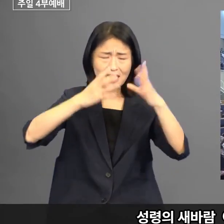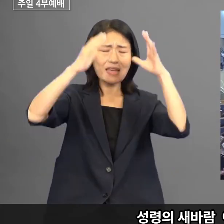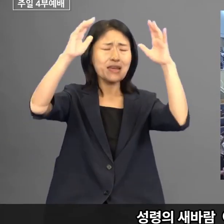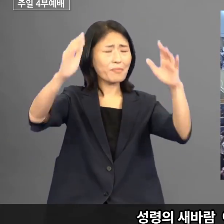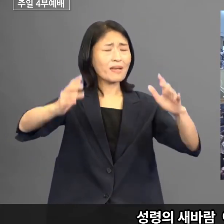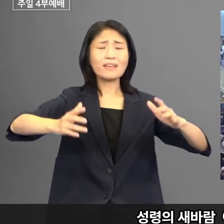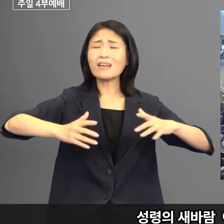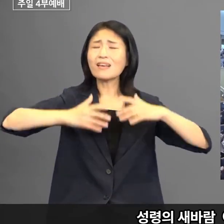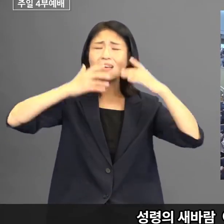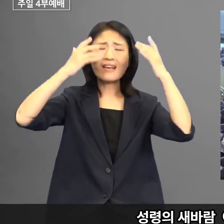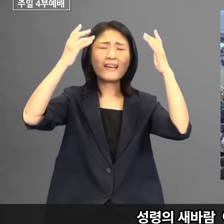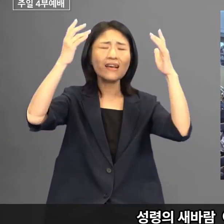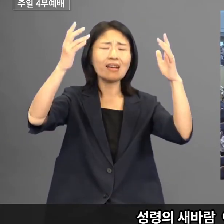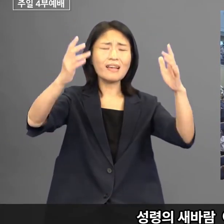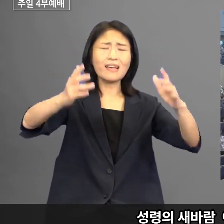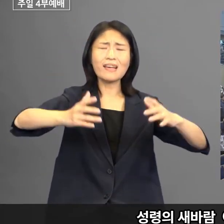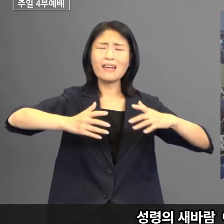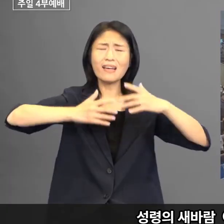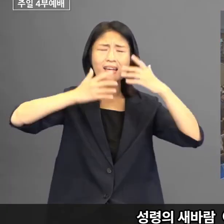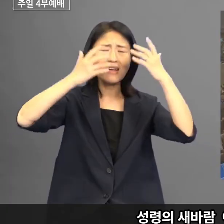성령의